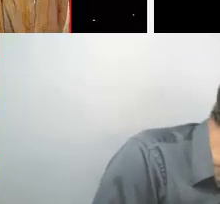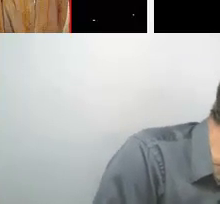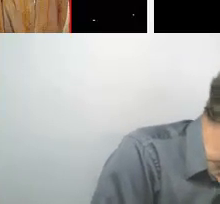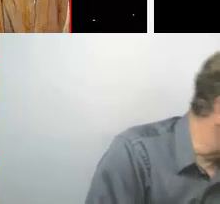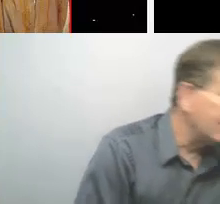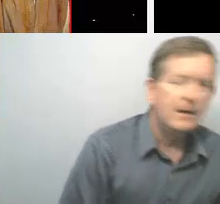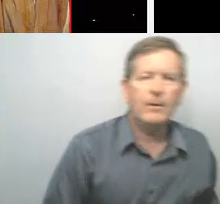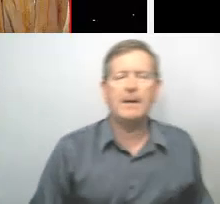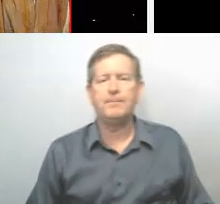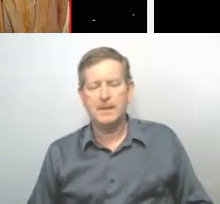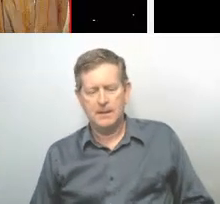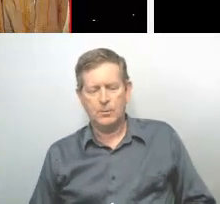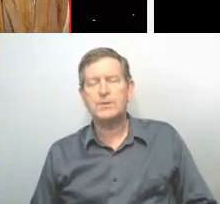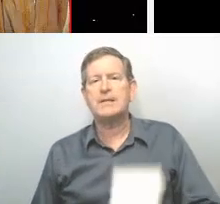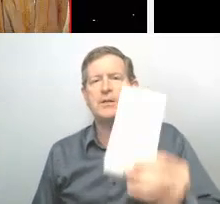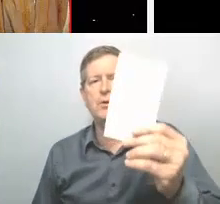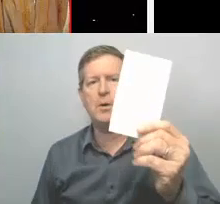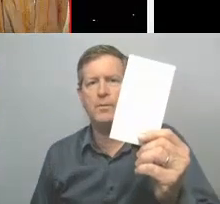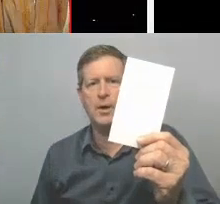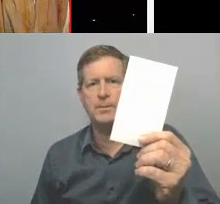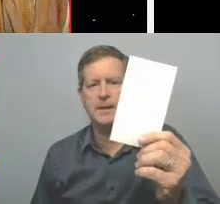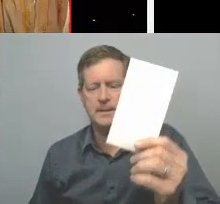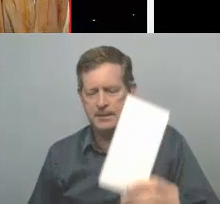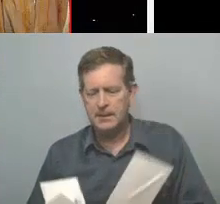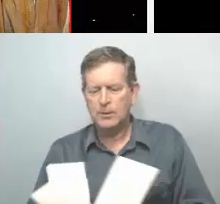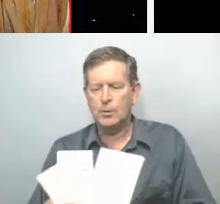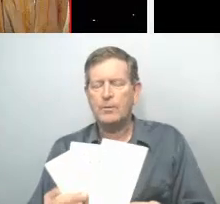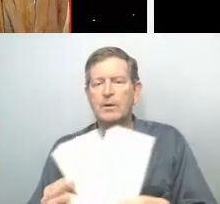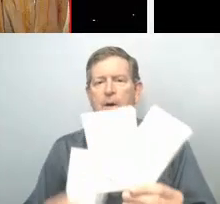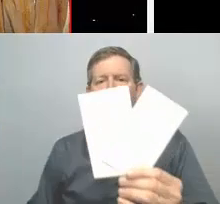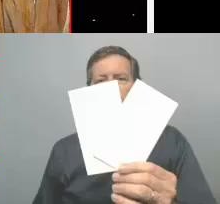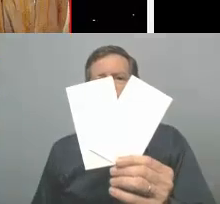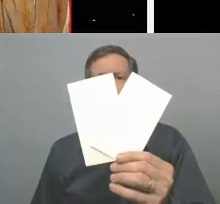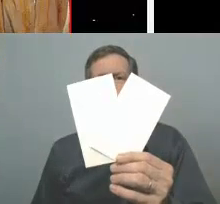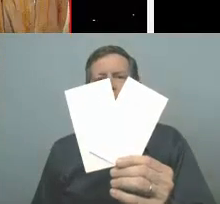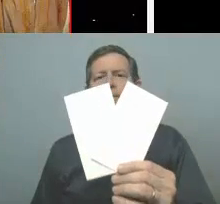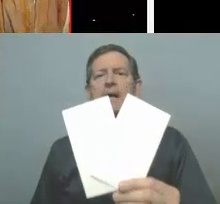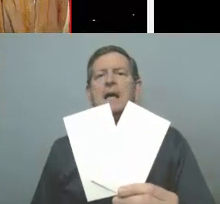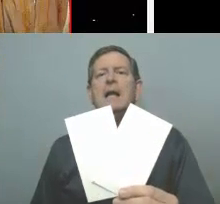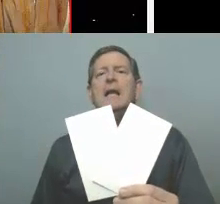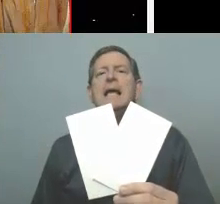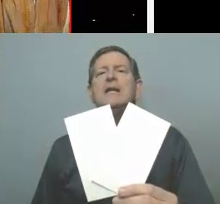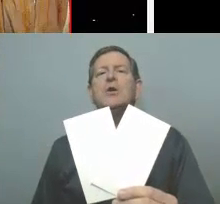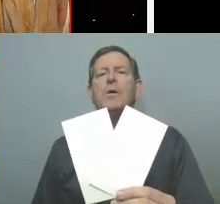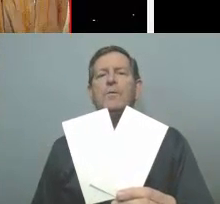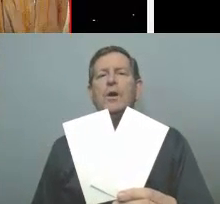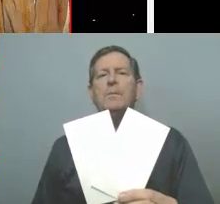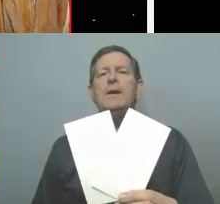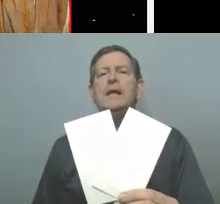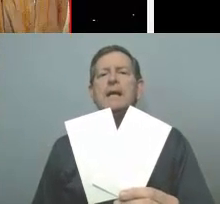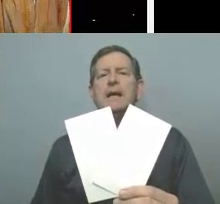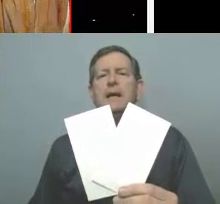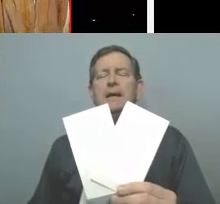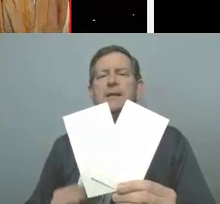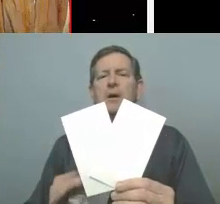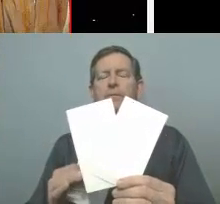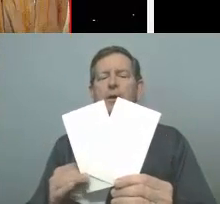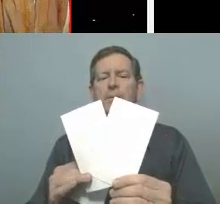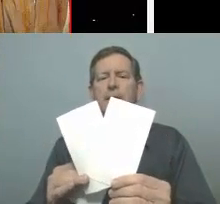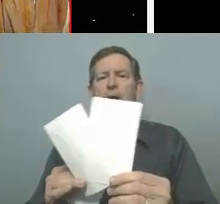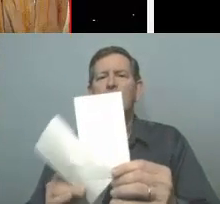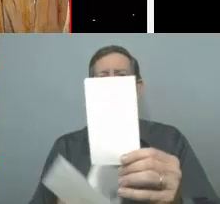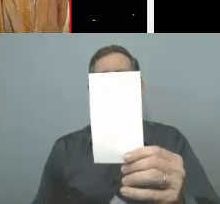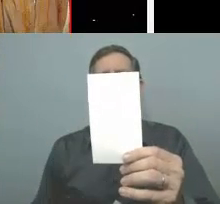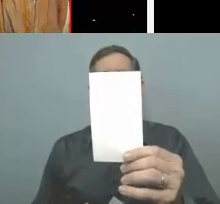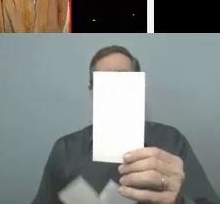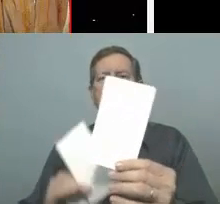Oui, j'en ai plusieurs ici. Voilà. Donc ça, c'est une enveloppe. Hein. Donc, en voici deux. Ça fait les enveloppes. Les